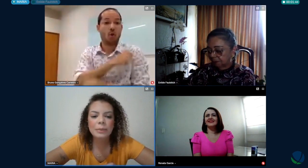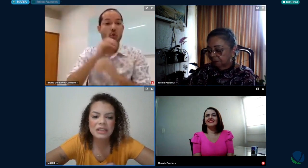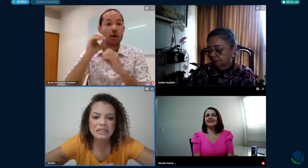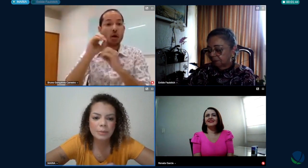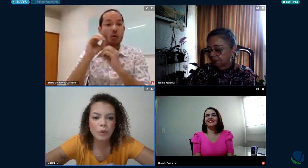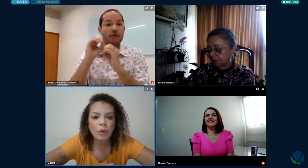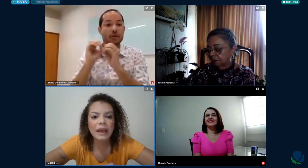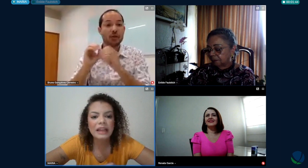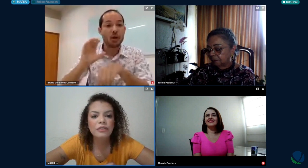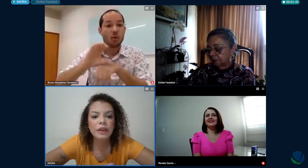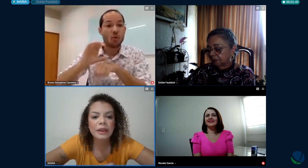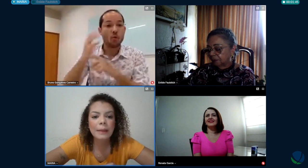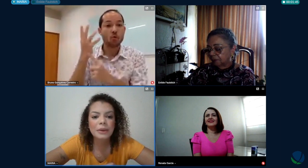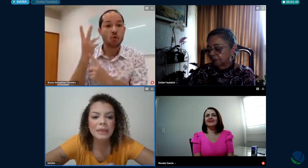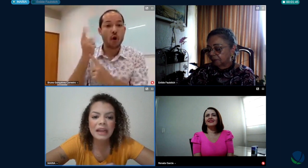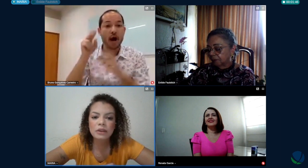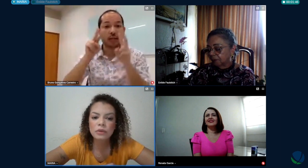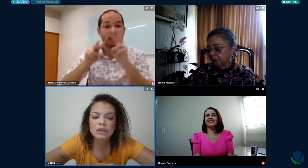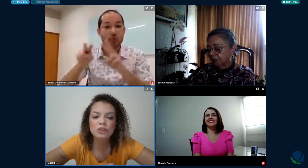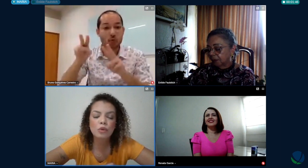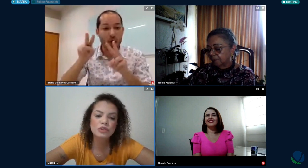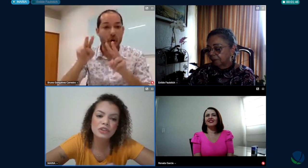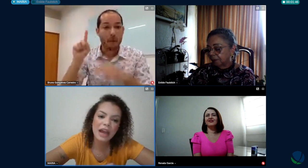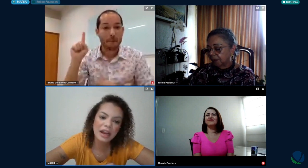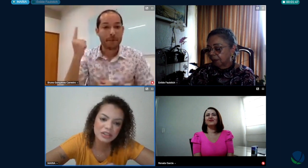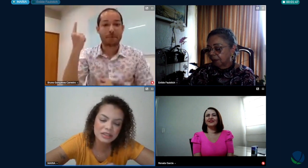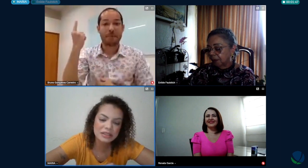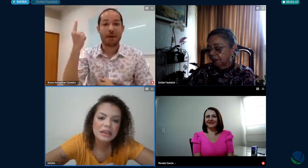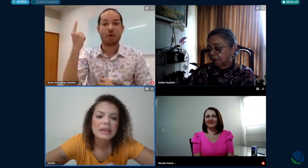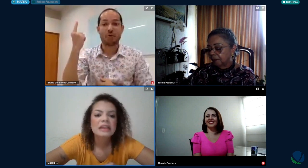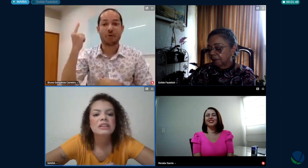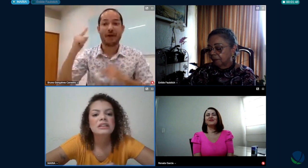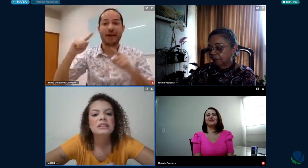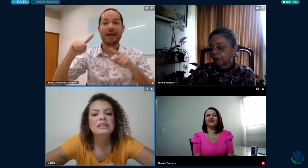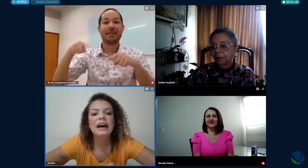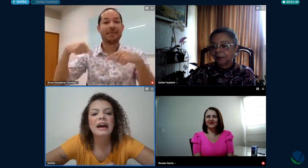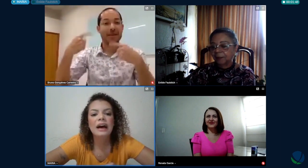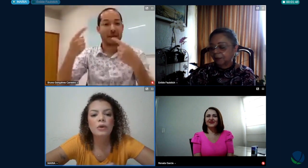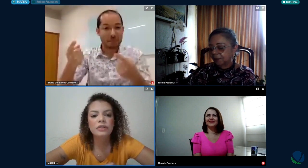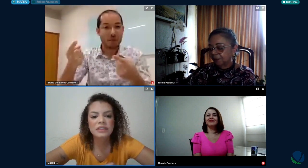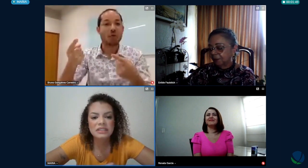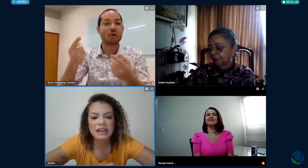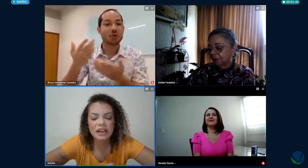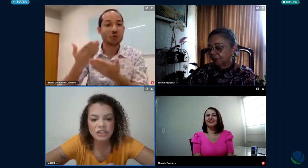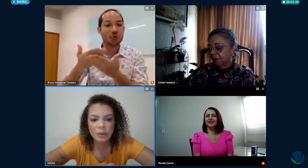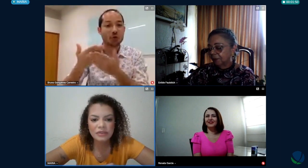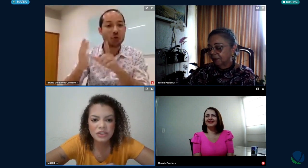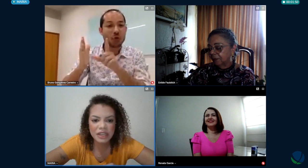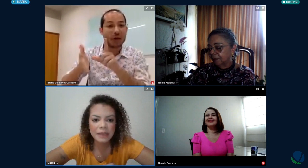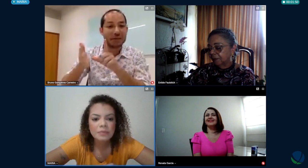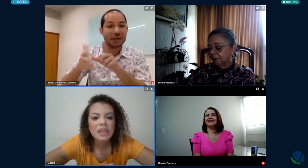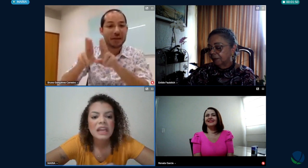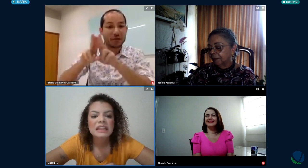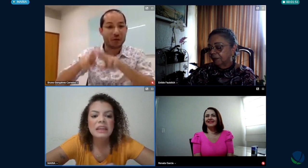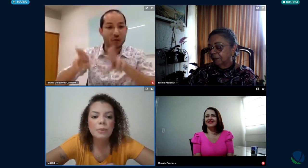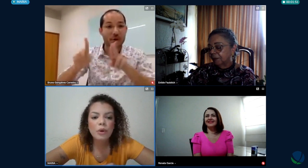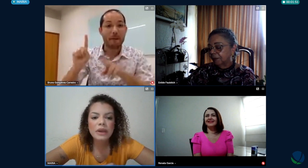tudo que ela participou. Ela foi a primeira aluna do curso de artes da universidade, da